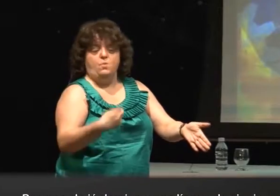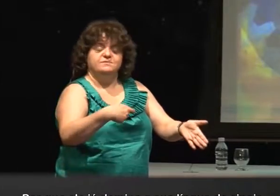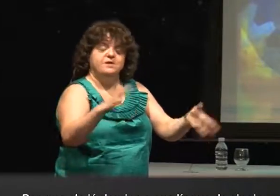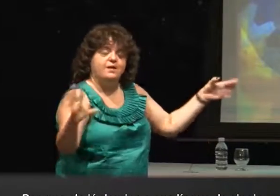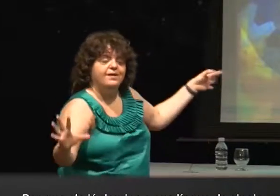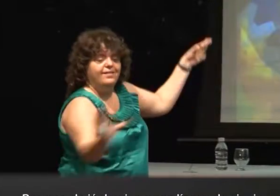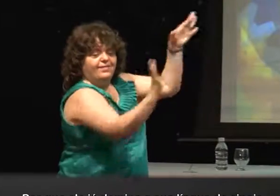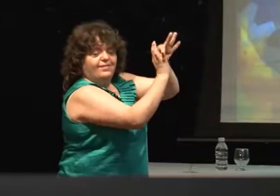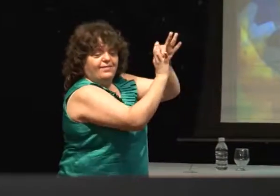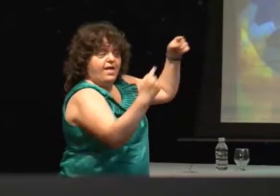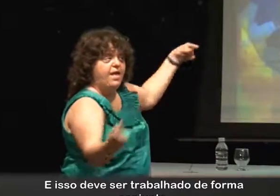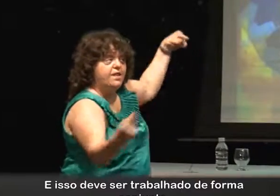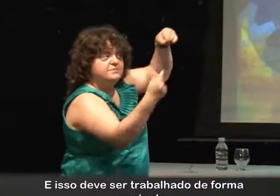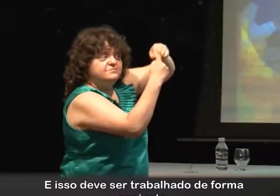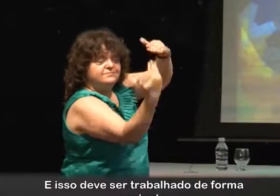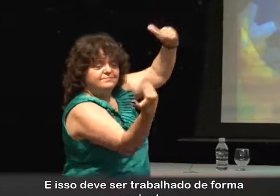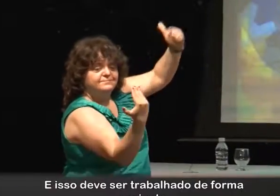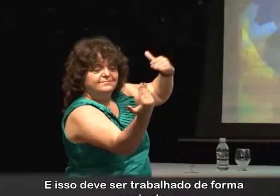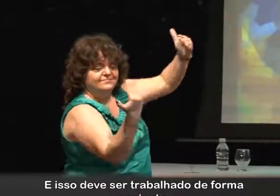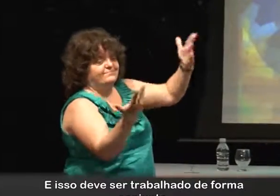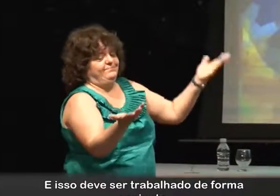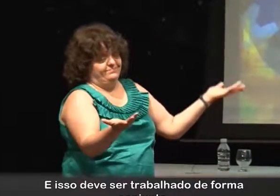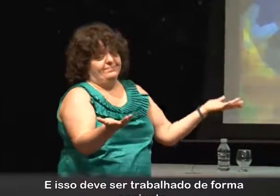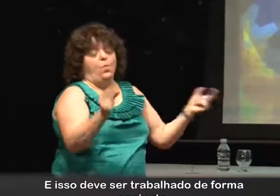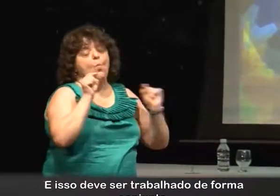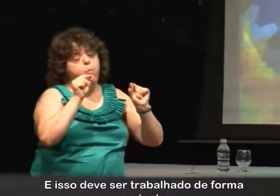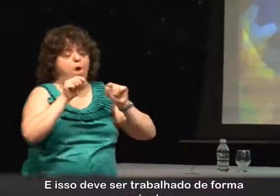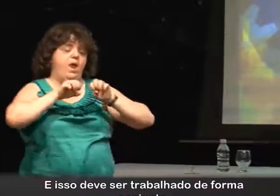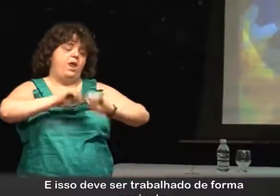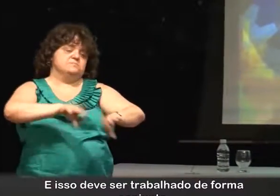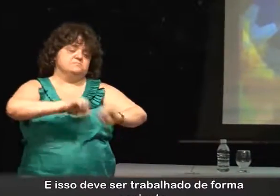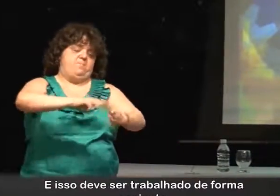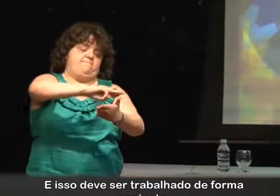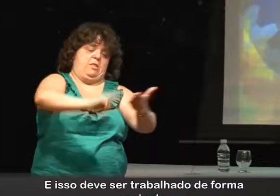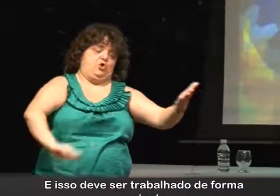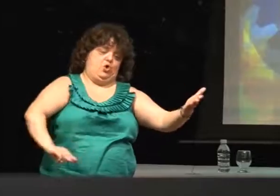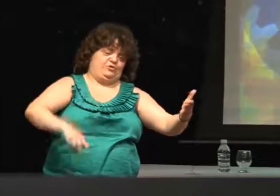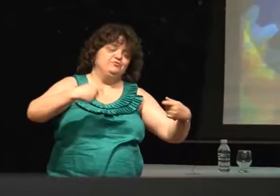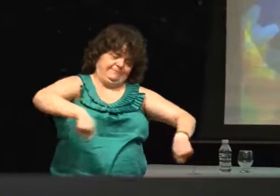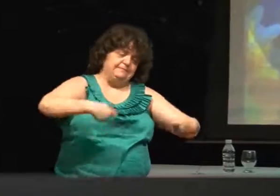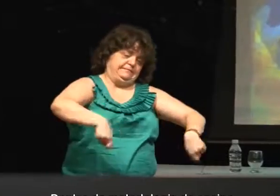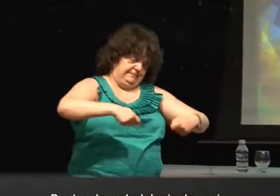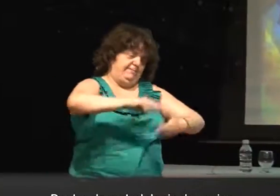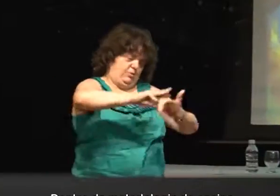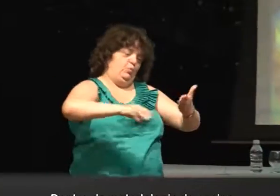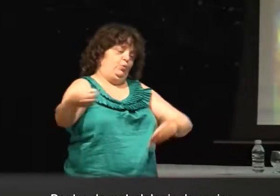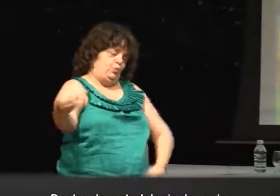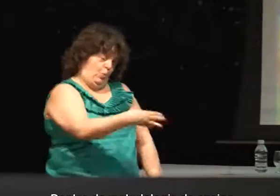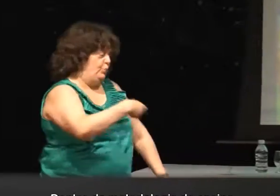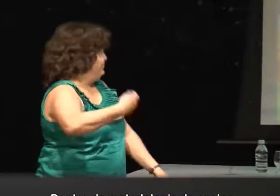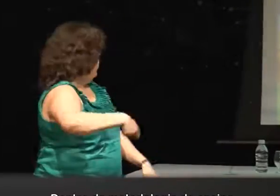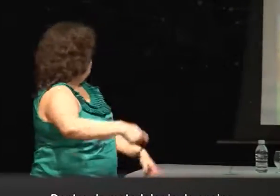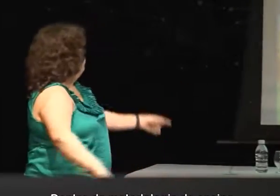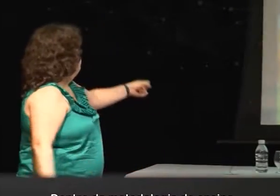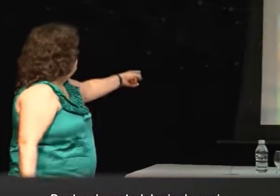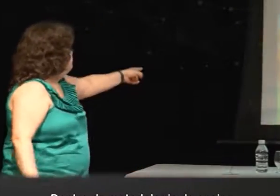de sinais. E isso deve ser trabalhado de forma conjunta, dentro da metodologia de